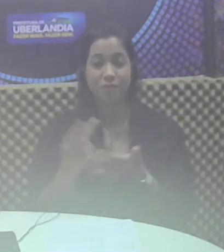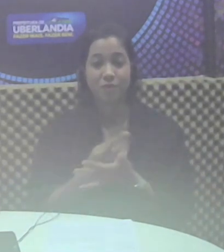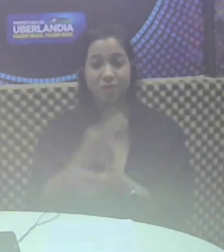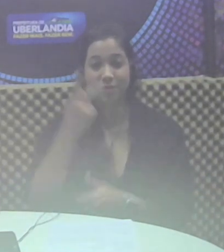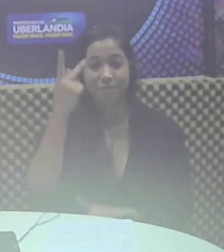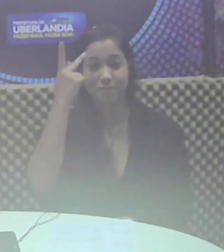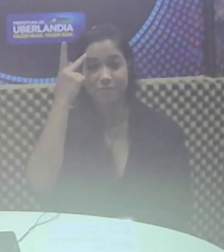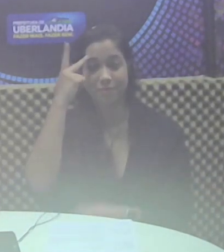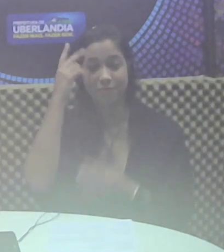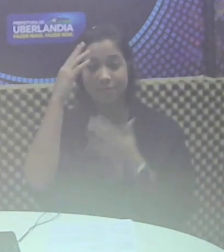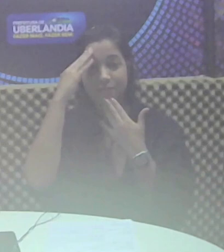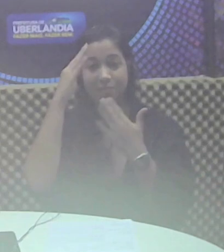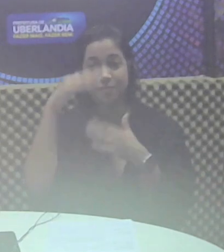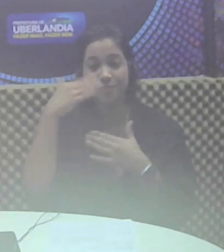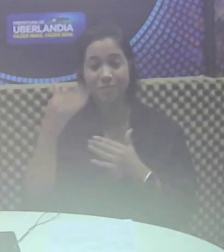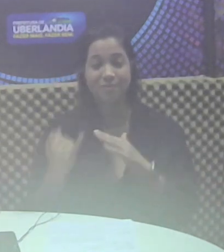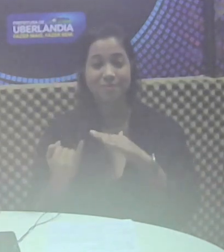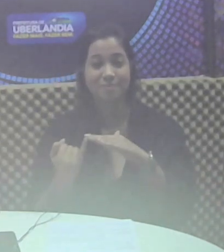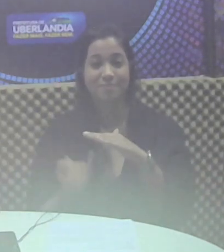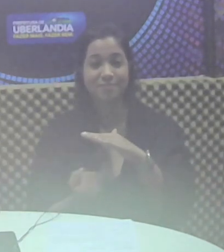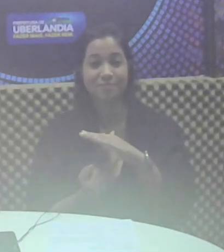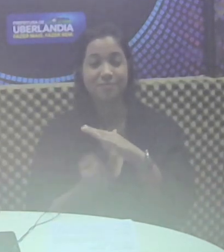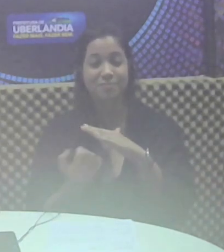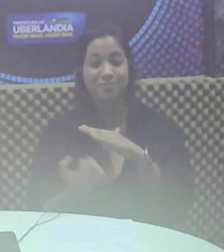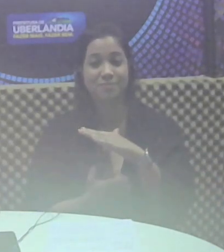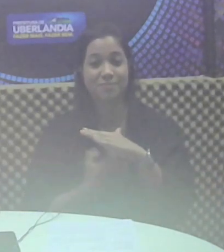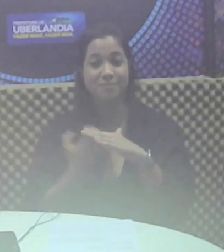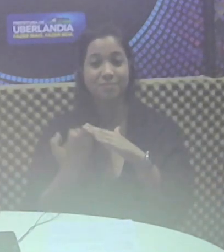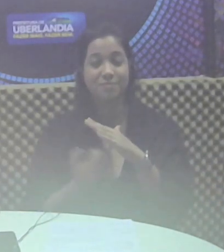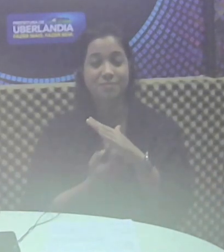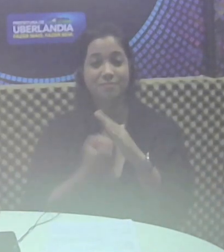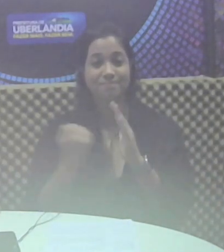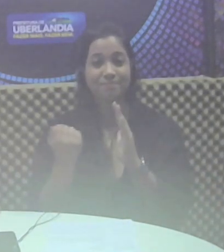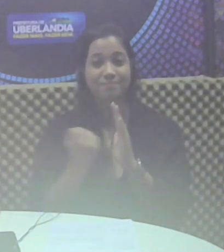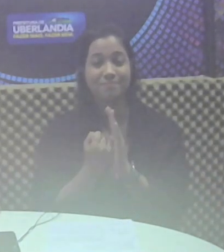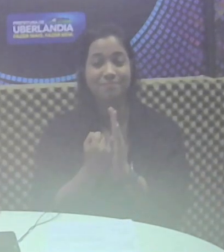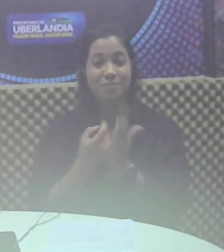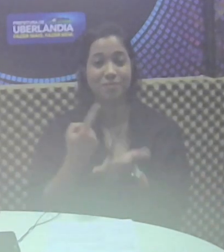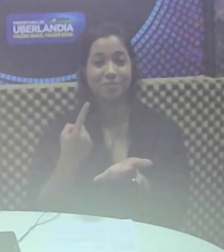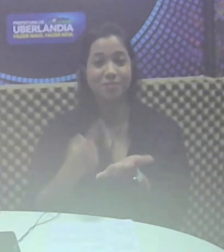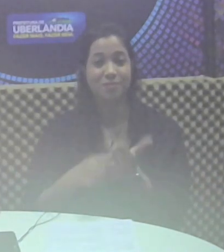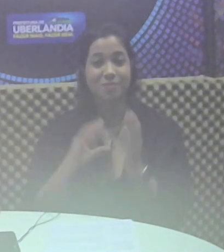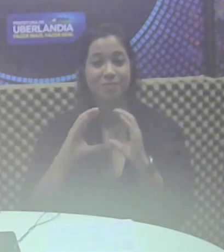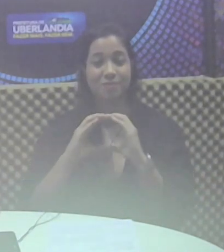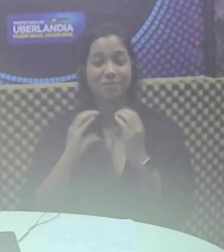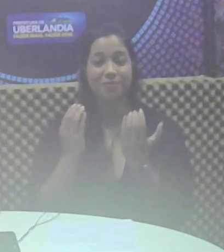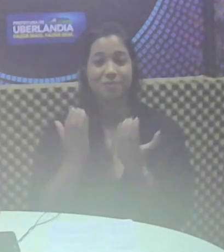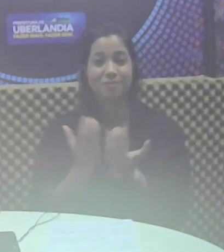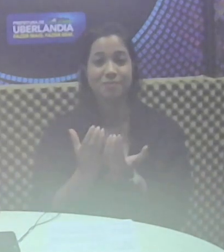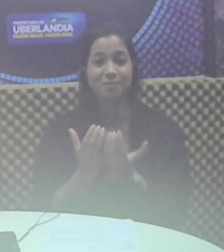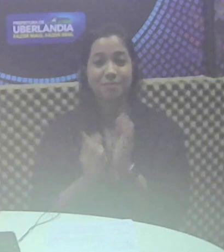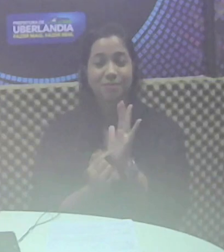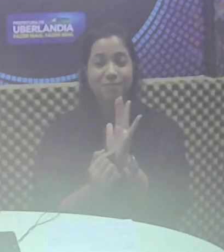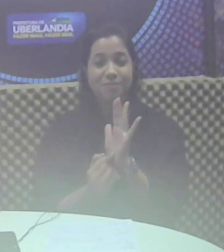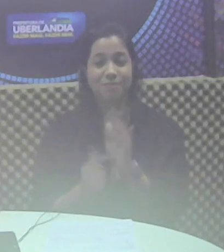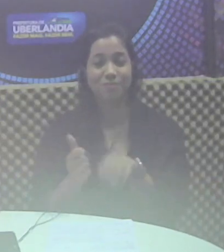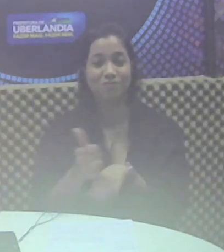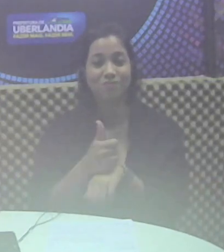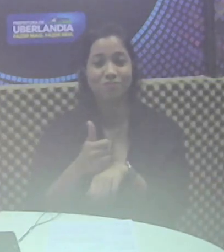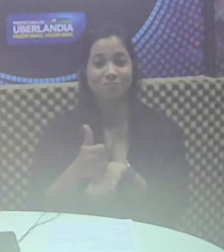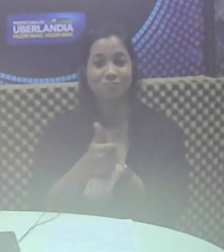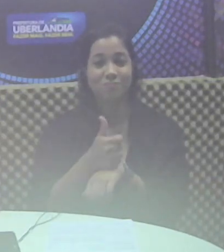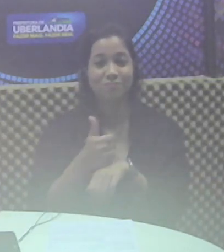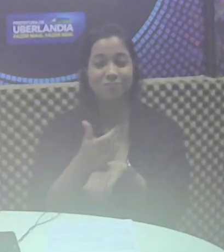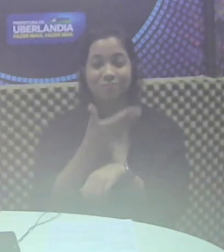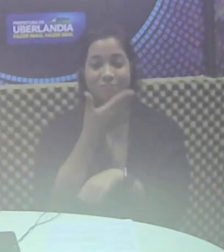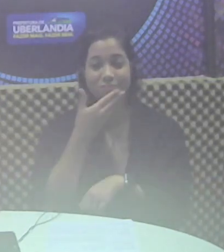Paulo e homenageou instituições e empresas que atestaram o compromisso com a comunidade, destacando a excelência em oferecer os